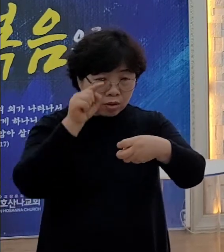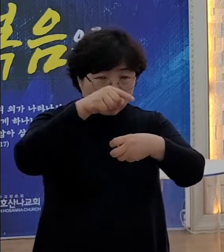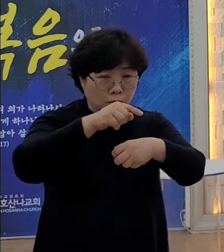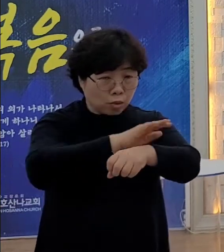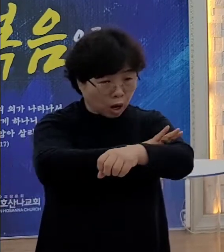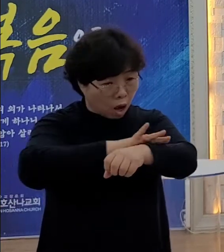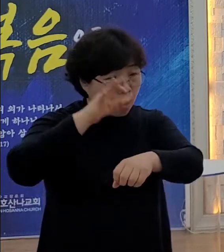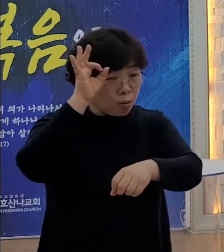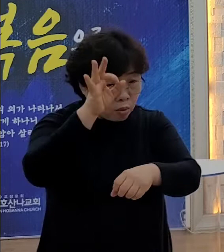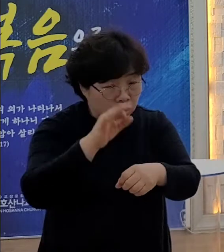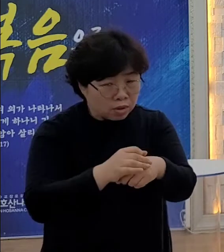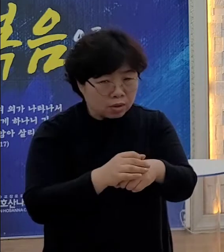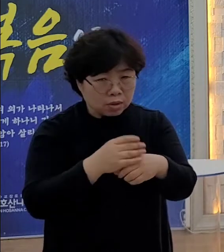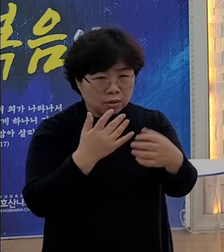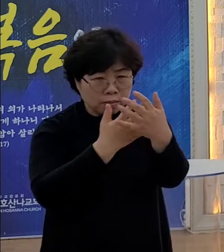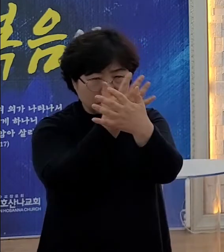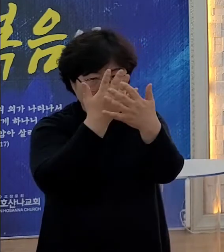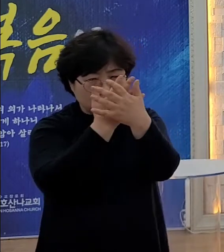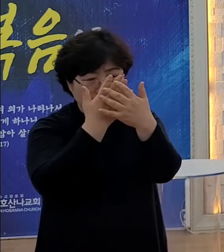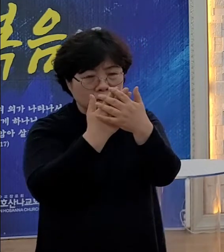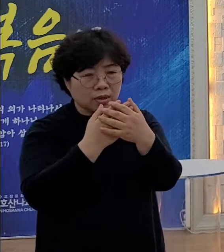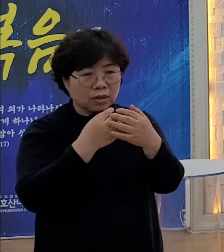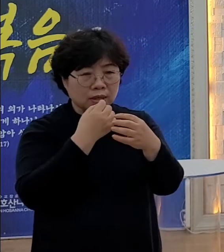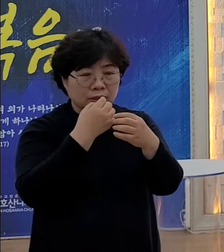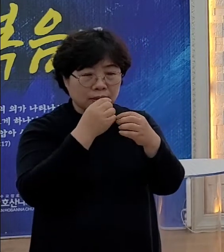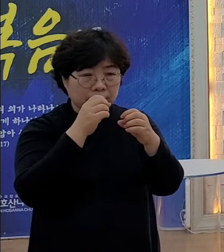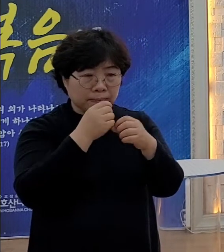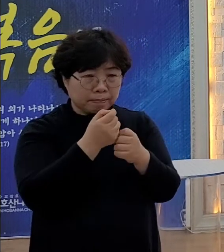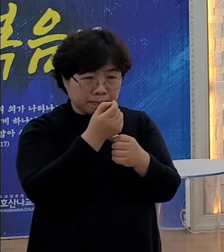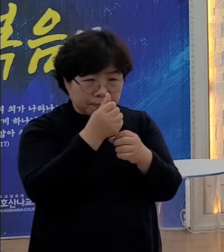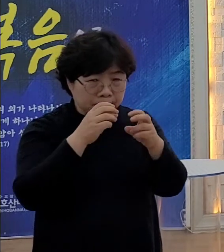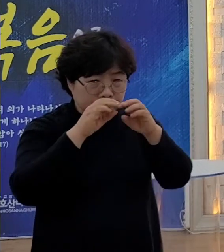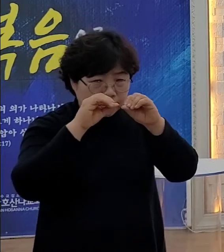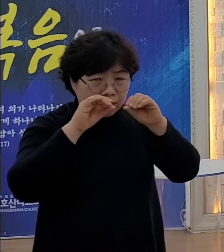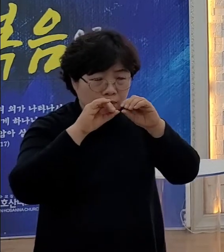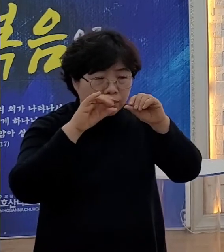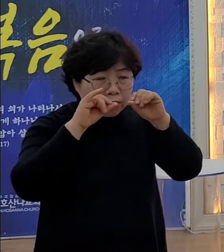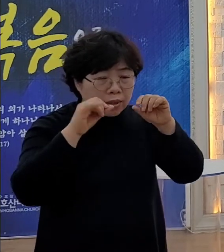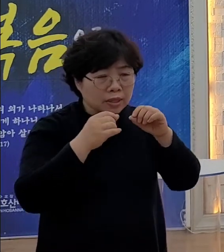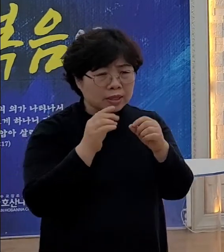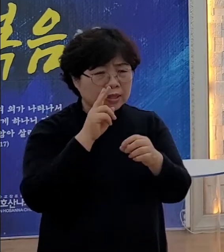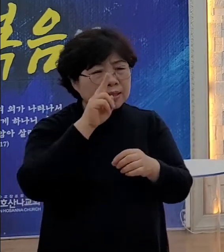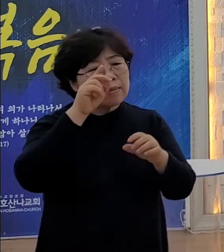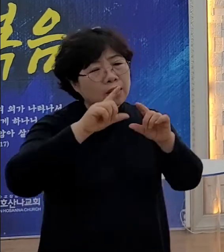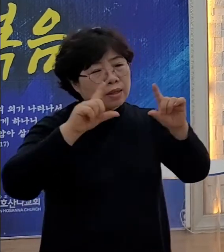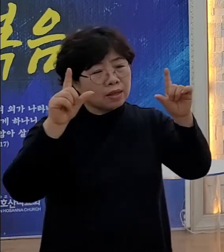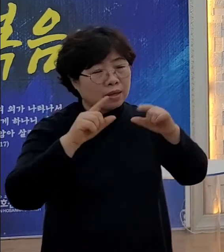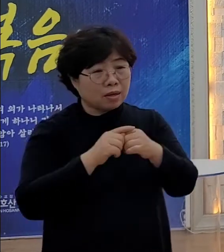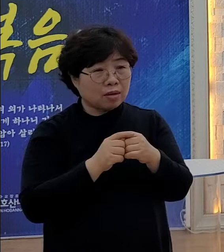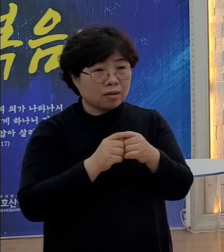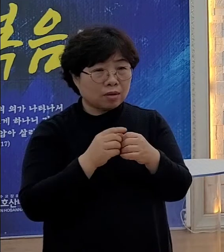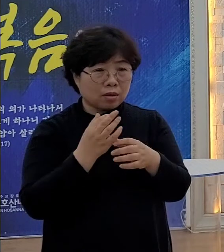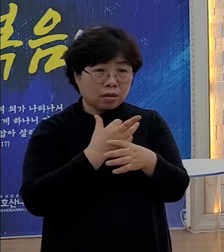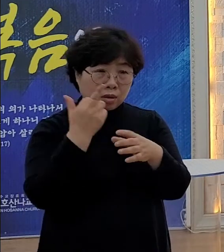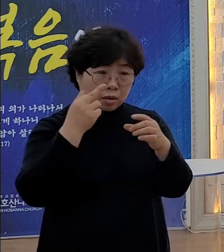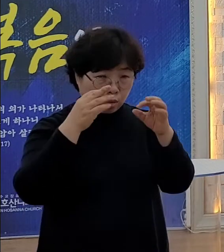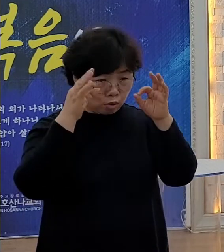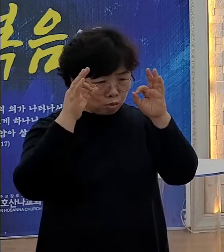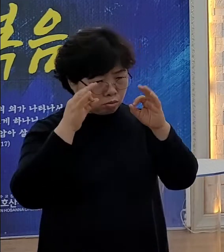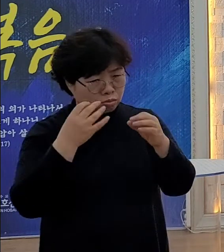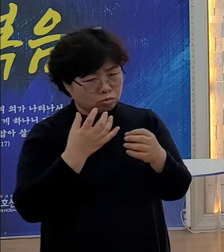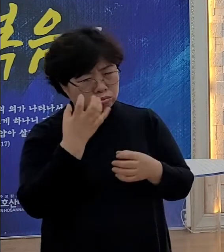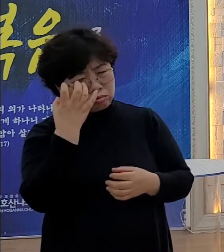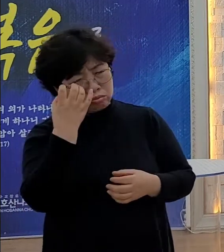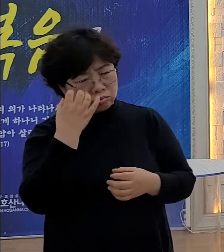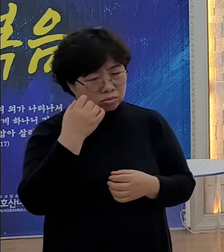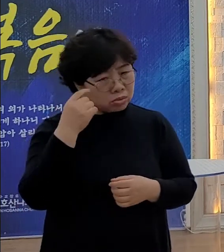보입니다. 그 미세먼지가 많은 어느 날 제가 창 앞에 서가지고 양산이 왜 이래 하고 이렇게 보고